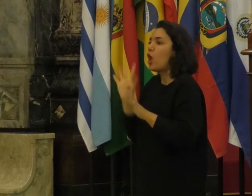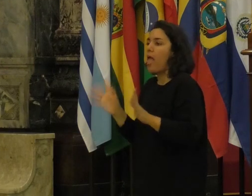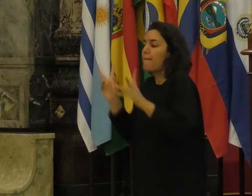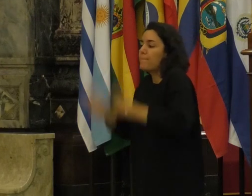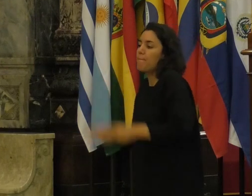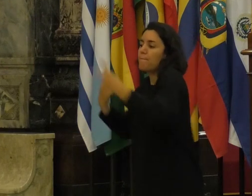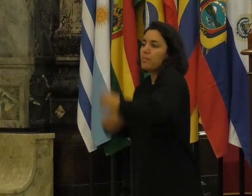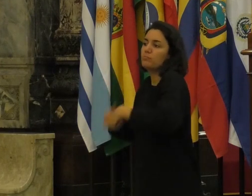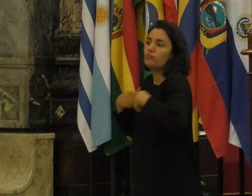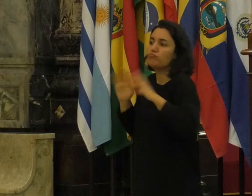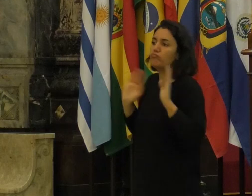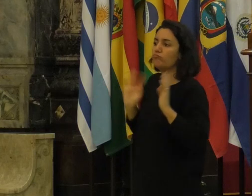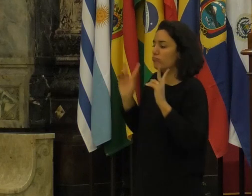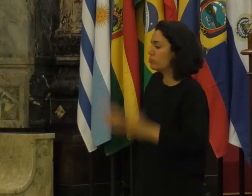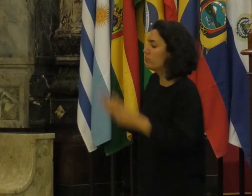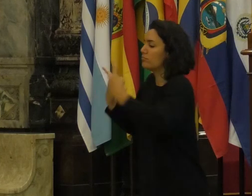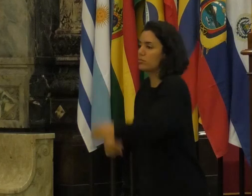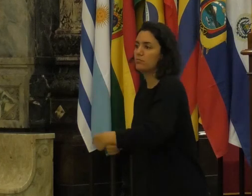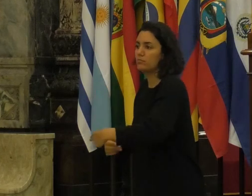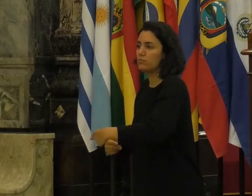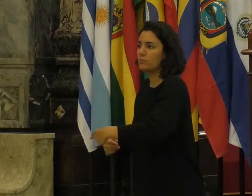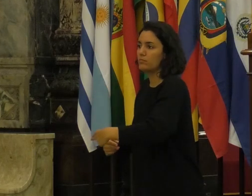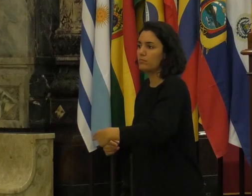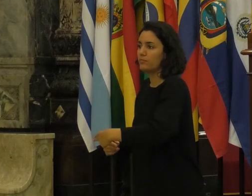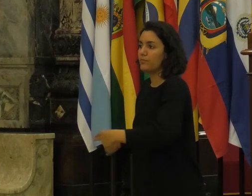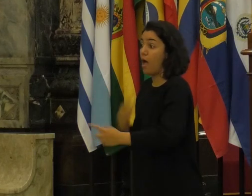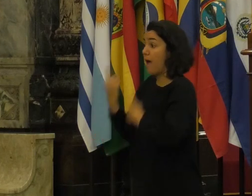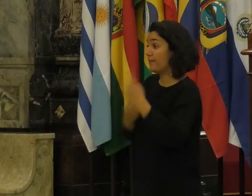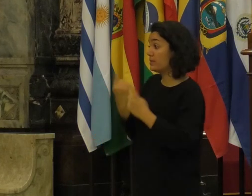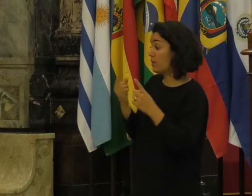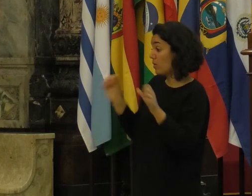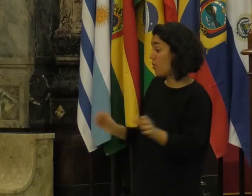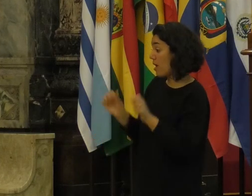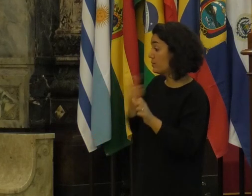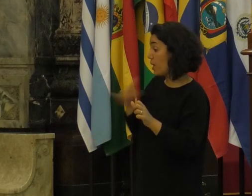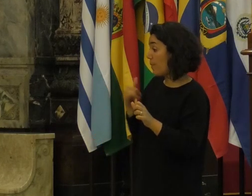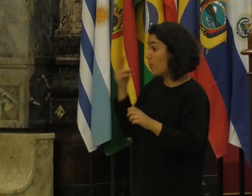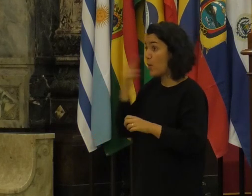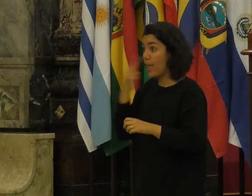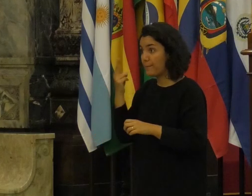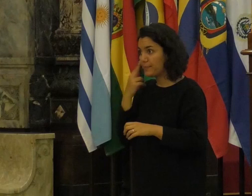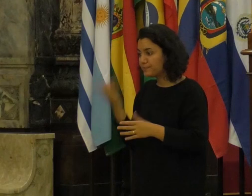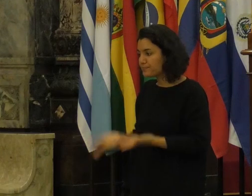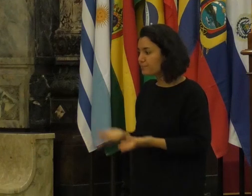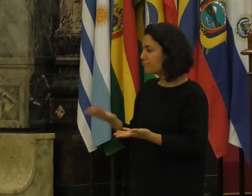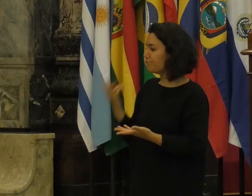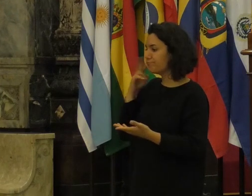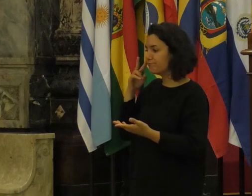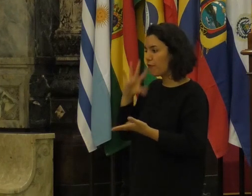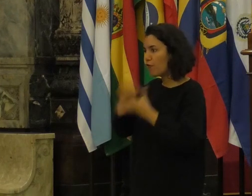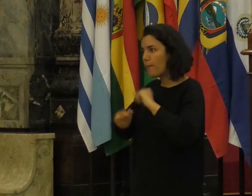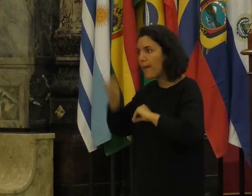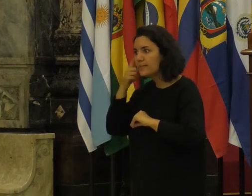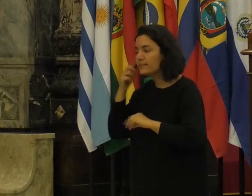de aquí no hay más para allá. Ya sea cuando se aplican a ciertos problemas perspectivas